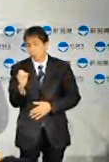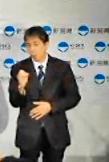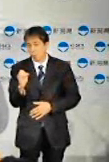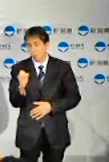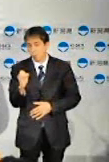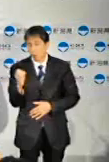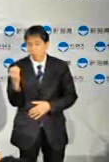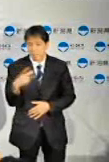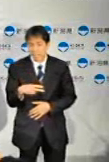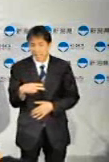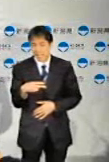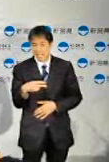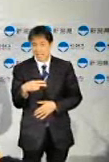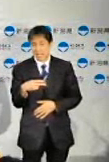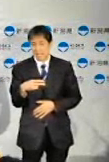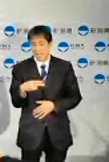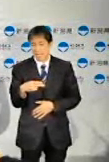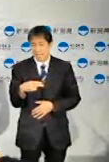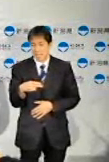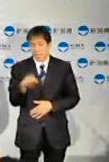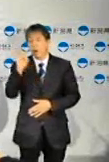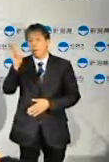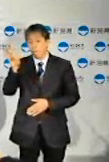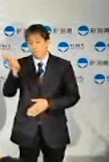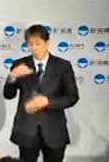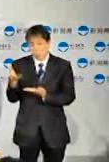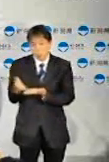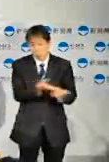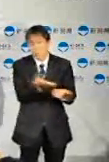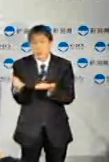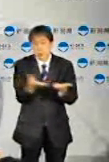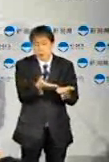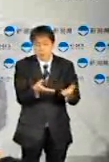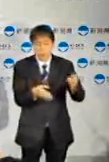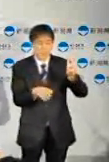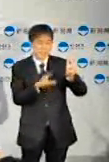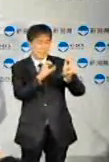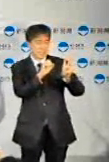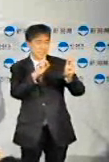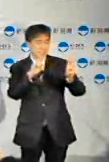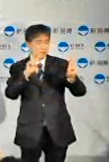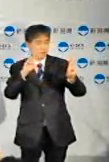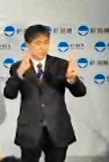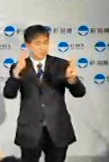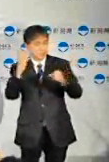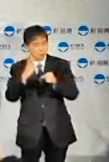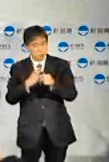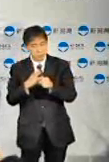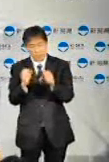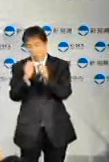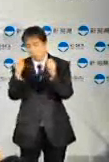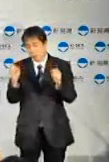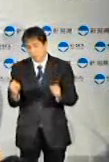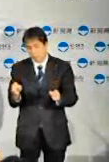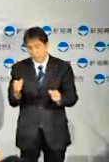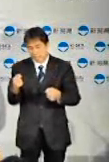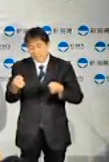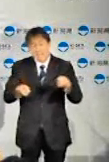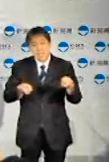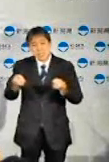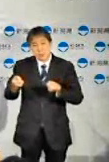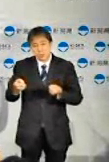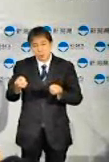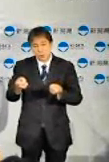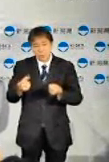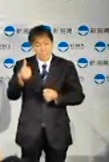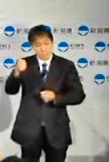あ特に物流の2024年問題、運転手の不足、そうした